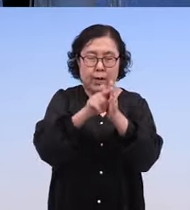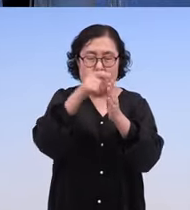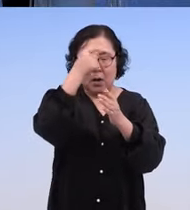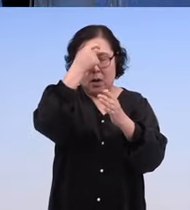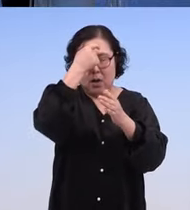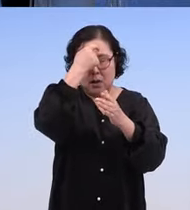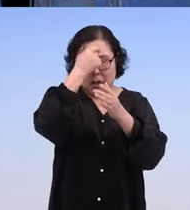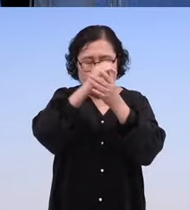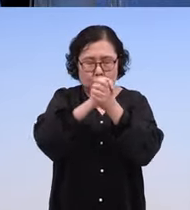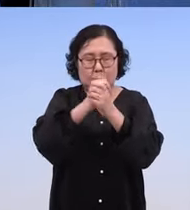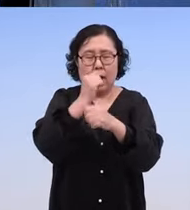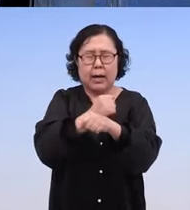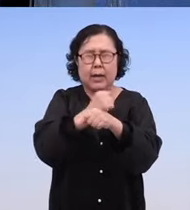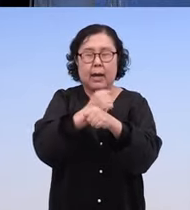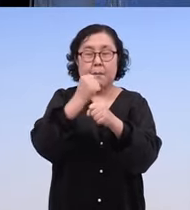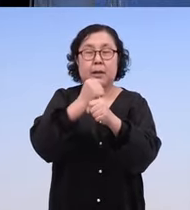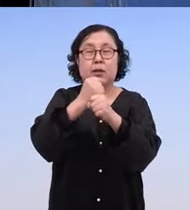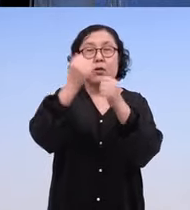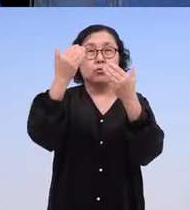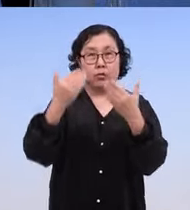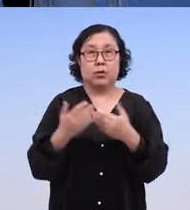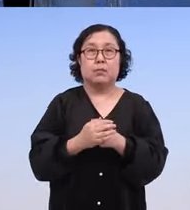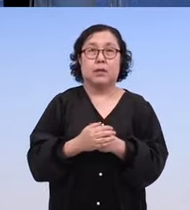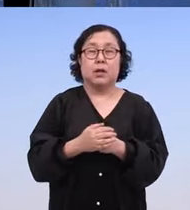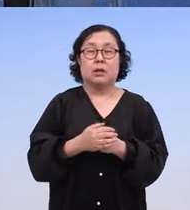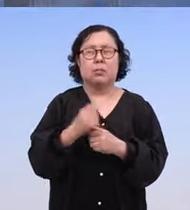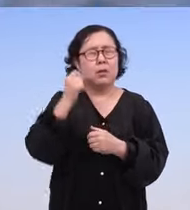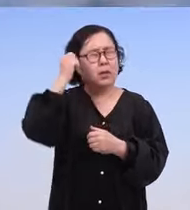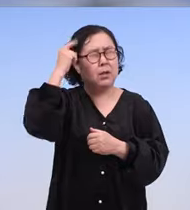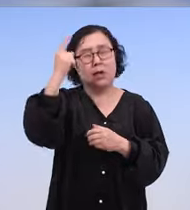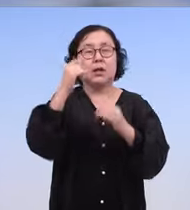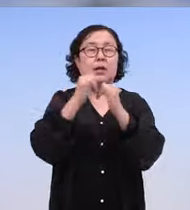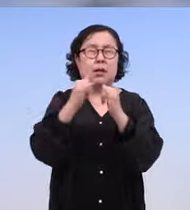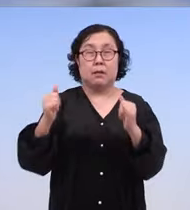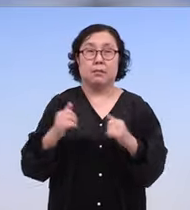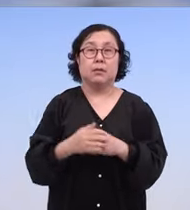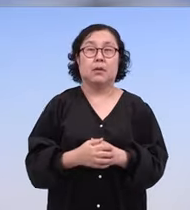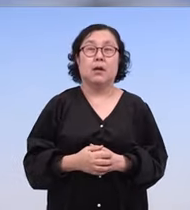대단한 크리스찬의 모습 아닙니까? 부끄럽더라고요.